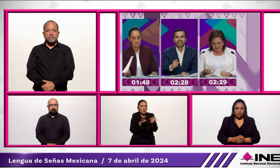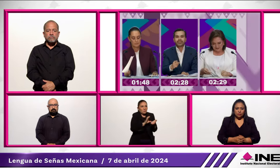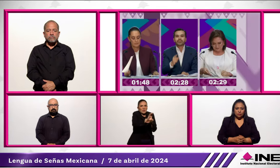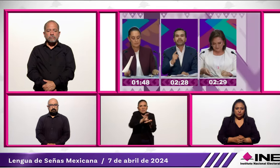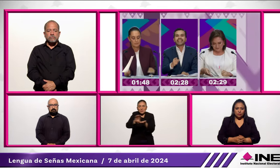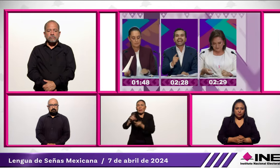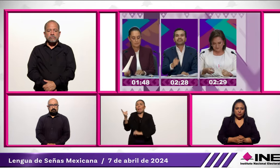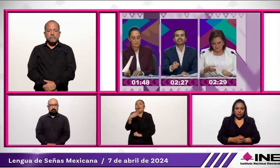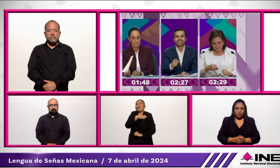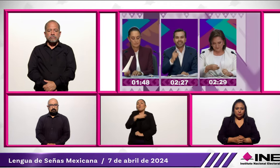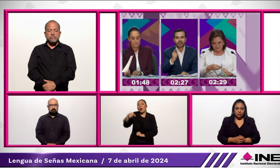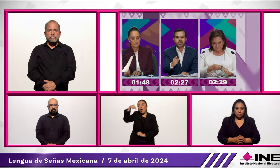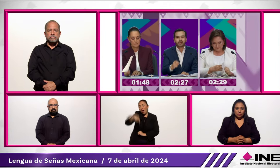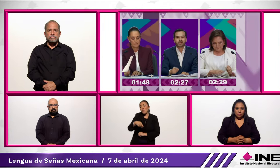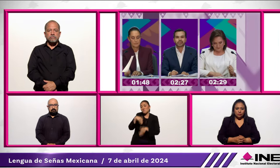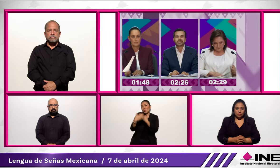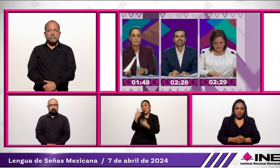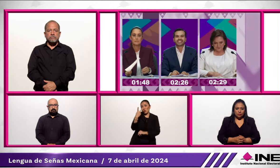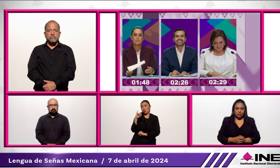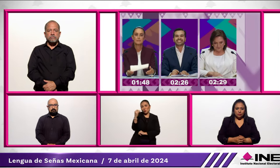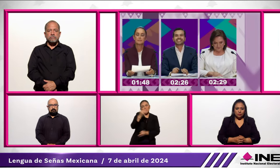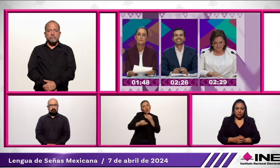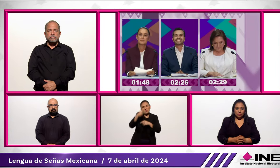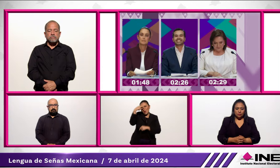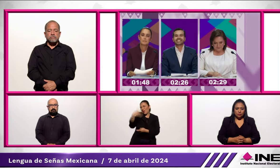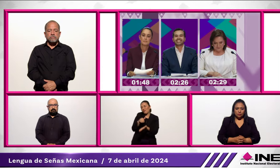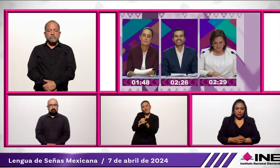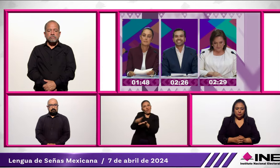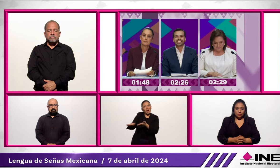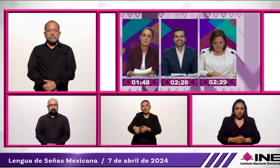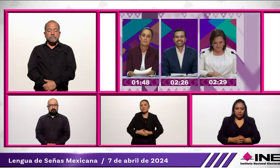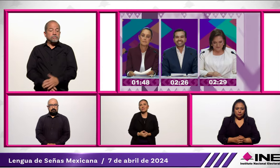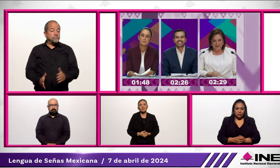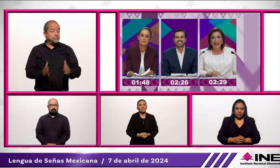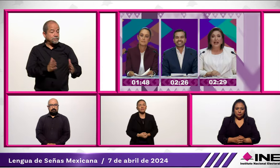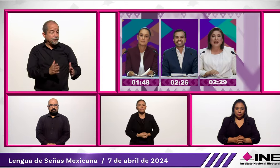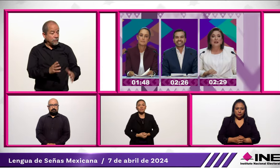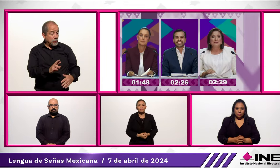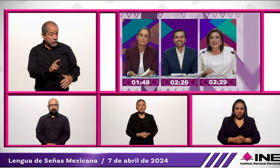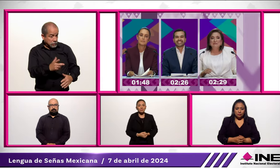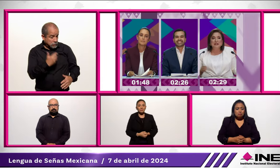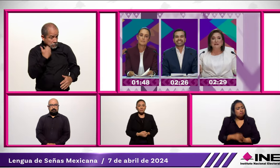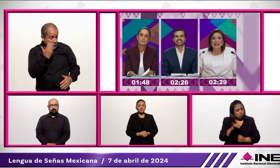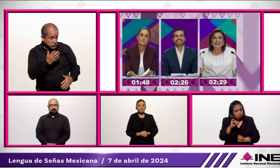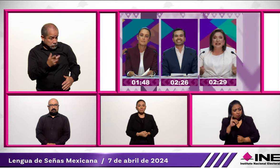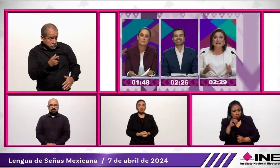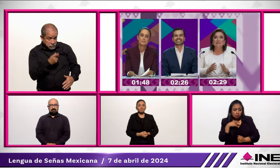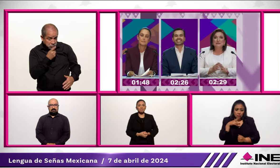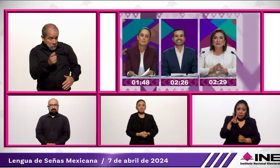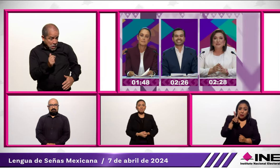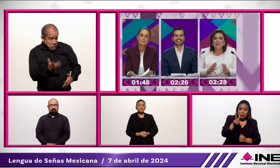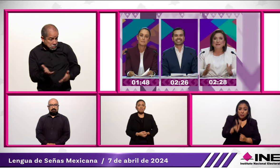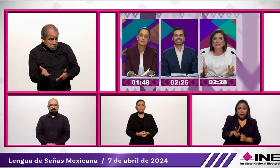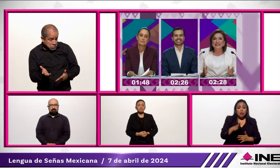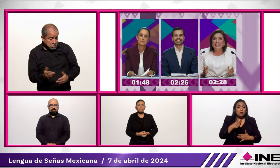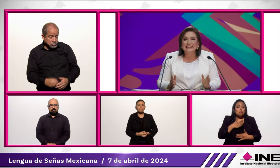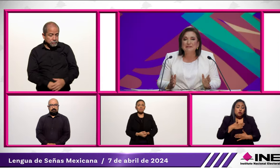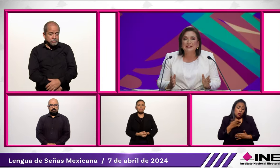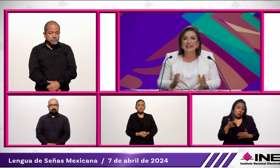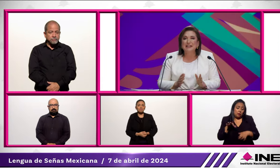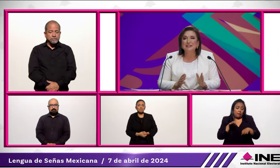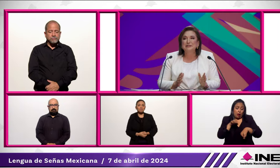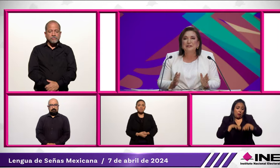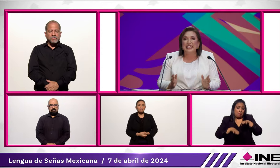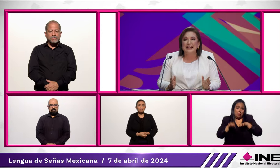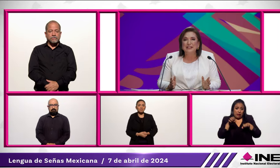mandar los mexicanos este 2 de junio. Candidata Xóchitl Gálvez, ¿quiere responder? Sí, la verdad es que yo soy empresaria,